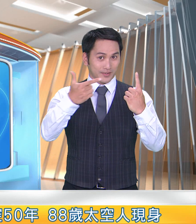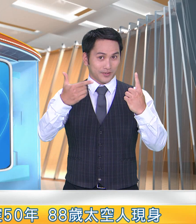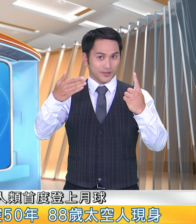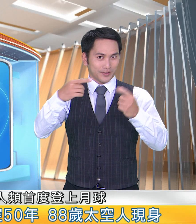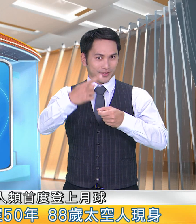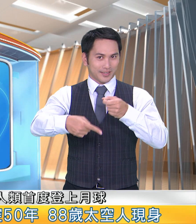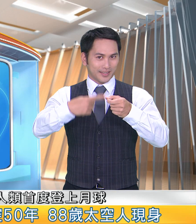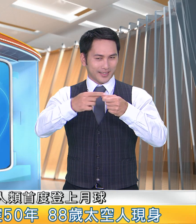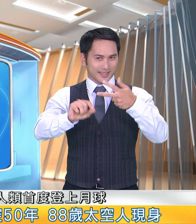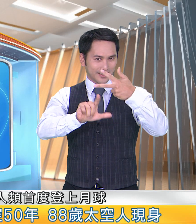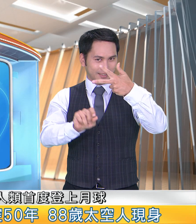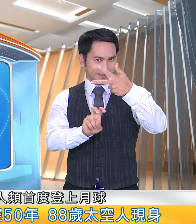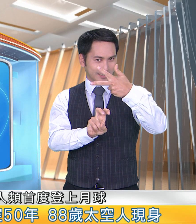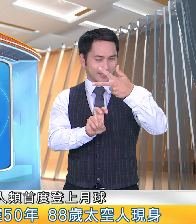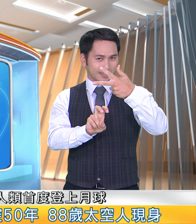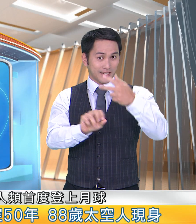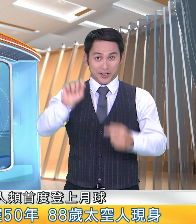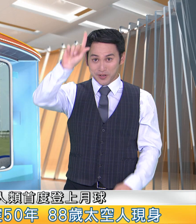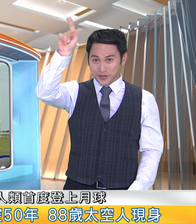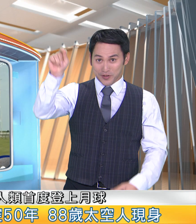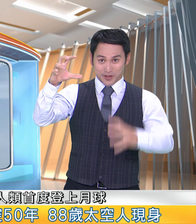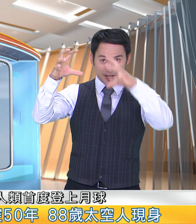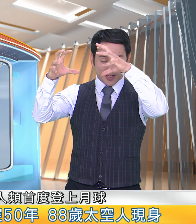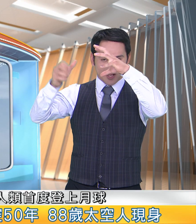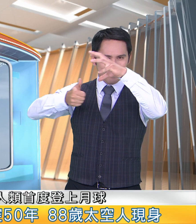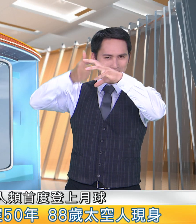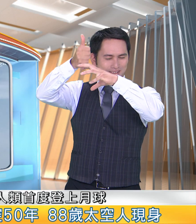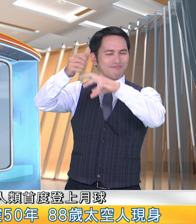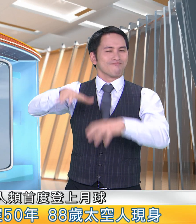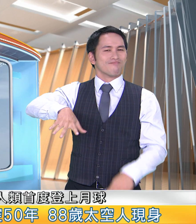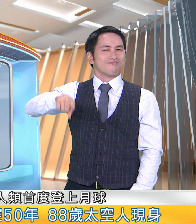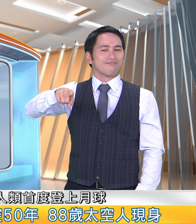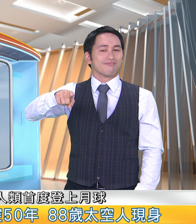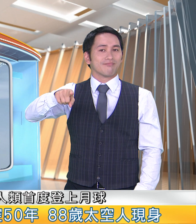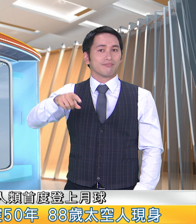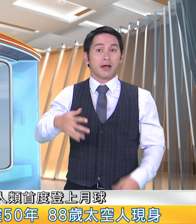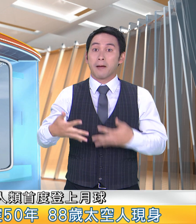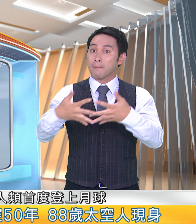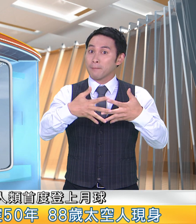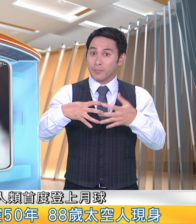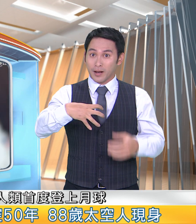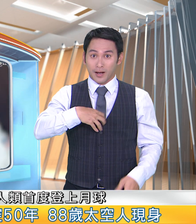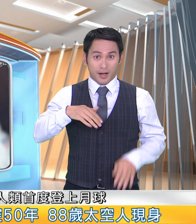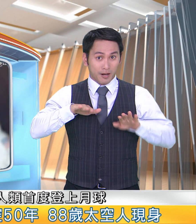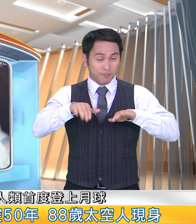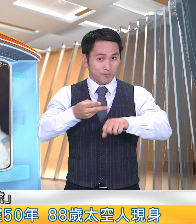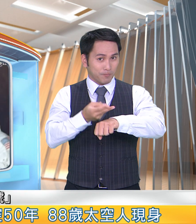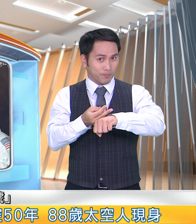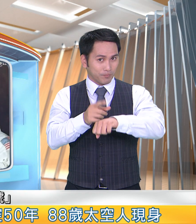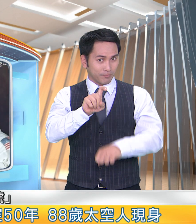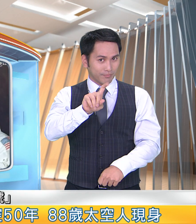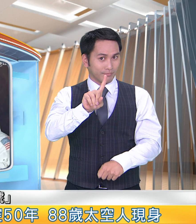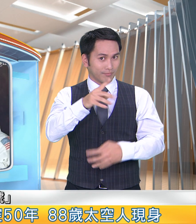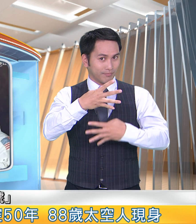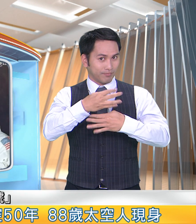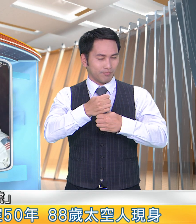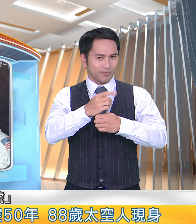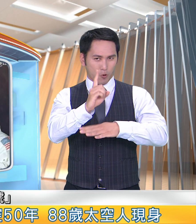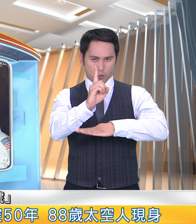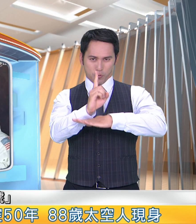1969年的7月20号，人类首度登上了月球，而美国阿波罗11号高